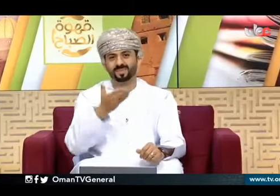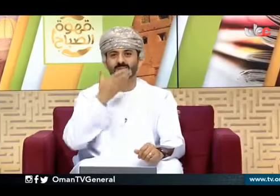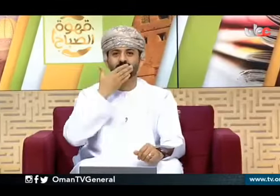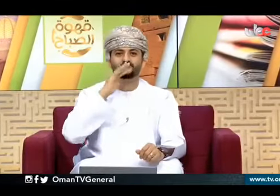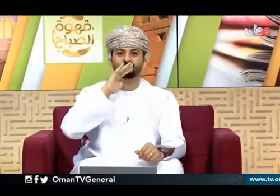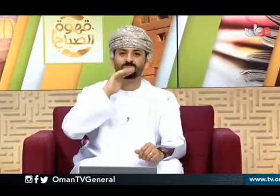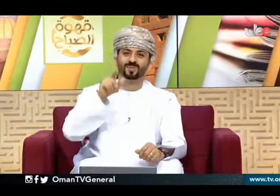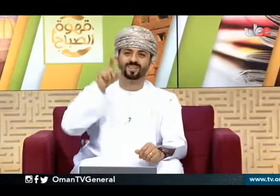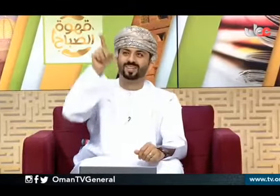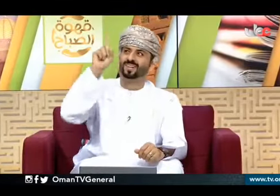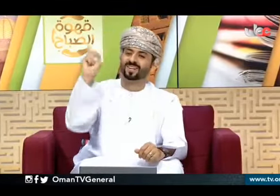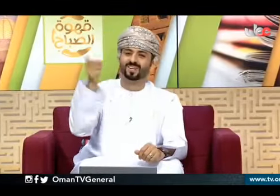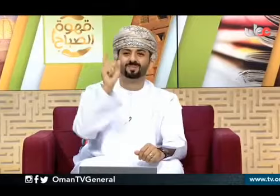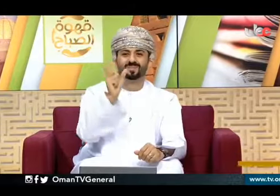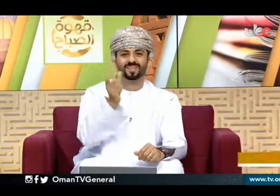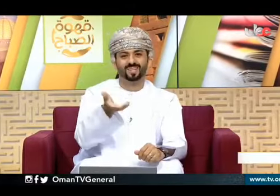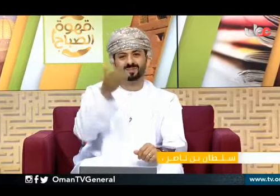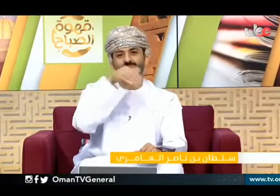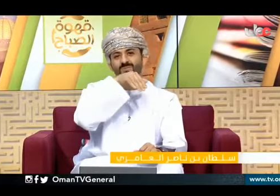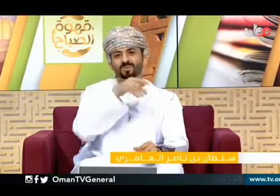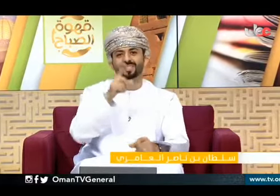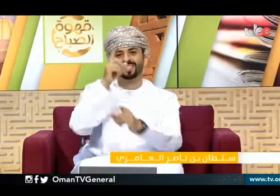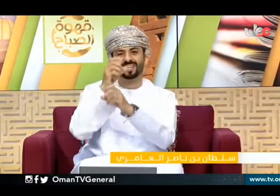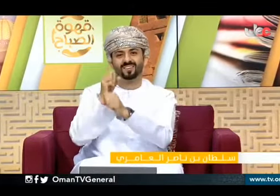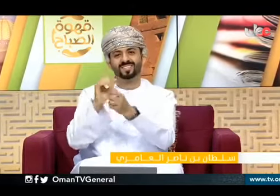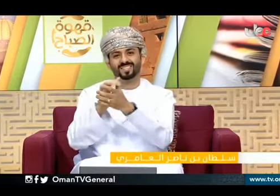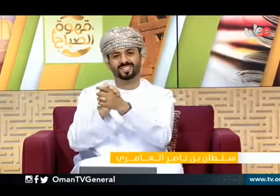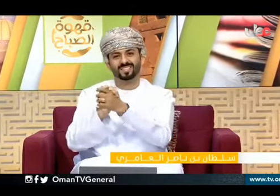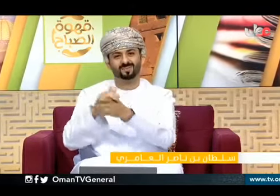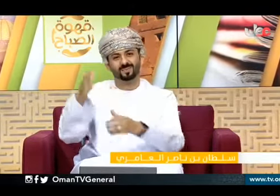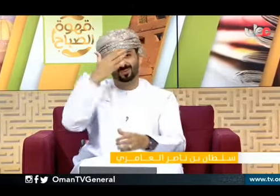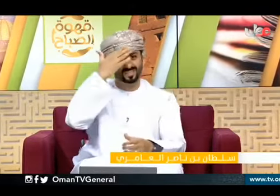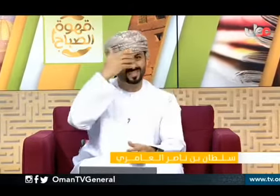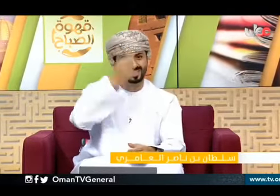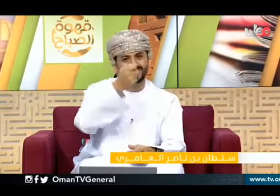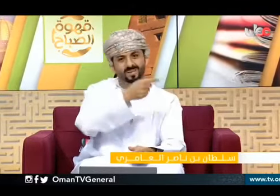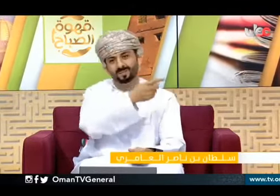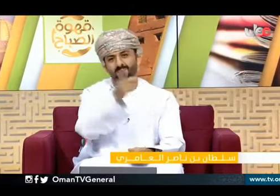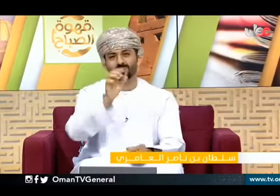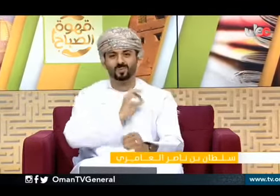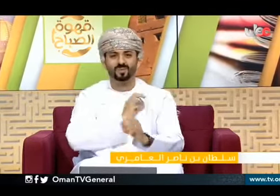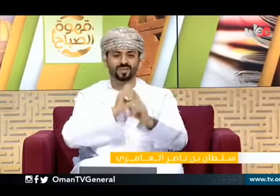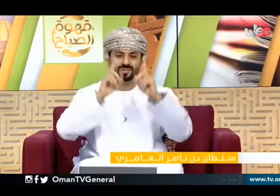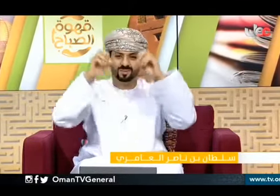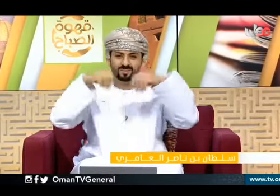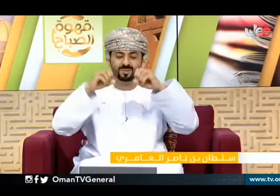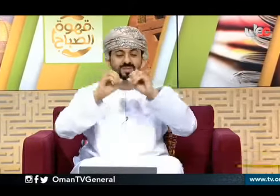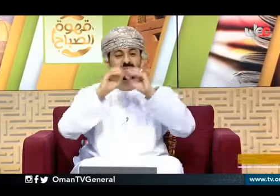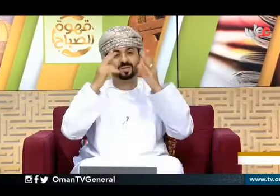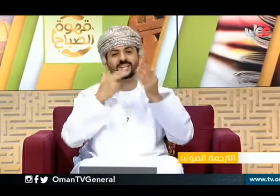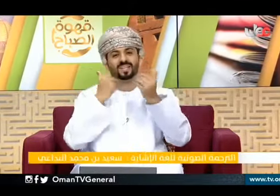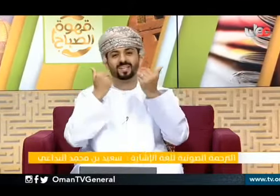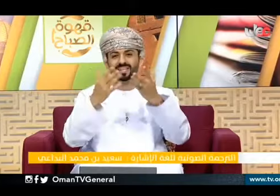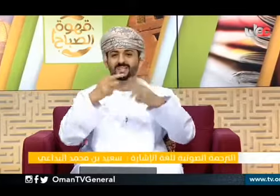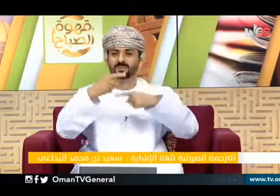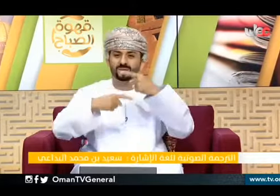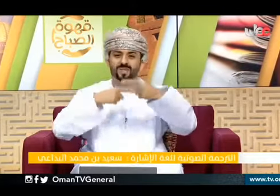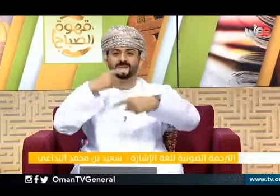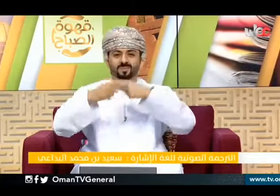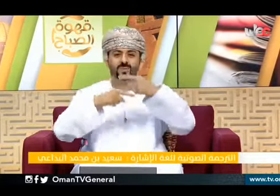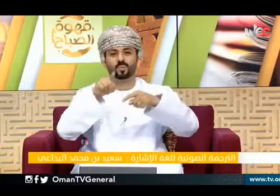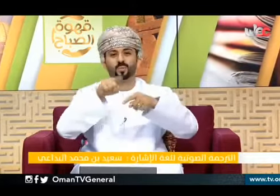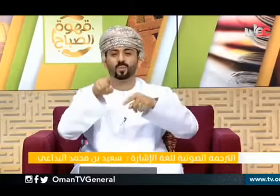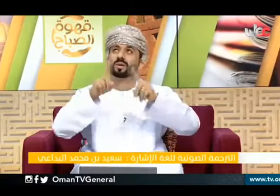بسم الله الرحمن الرحيم، والحمد لله رب العالمين، والصلاة والسلام على أشرف المرسلين سيدنا محمد وعلى آله وصحبه وسلم أجمعين. السلام عليكم ورحمة